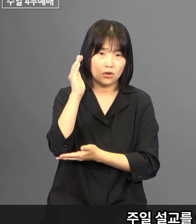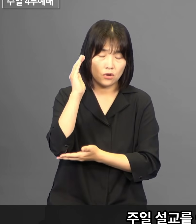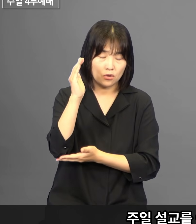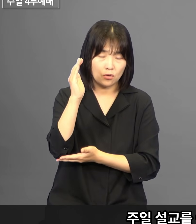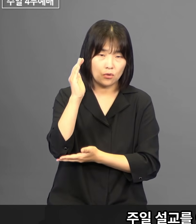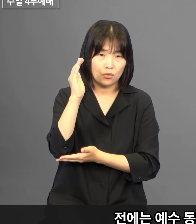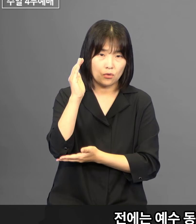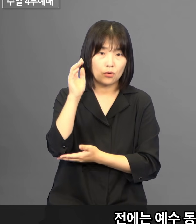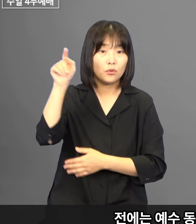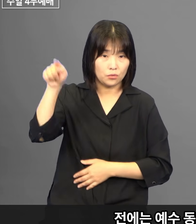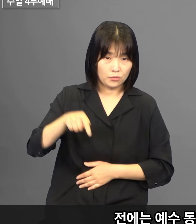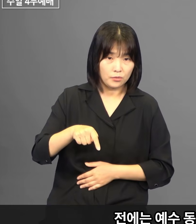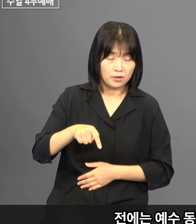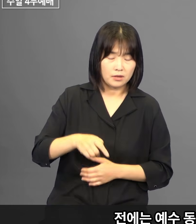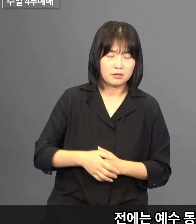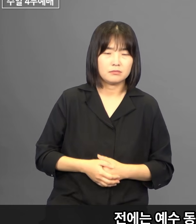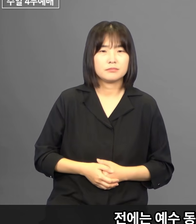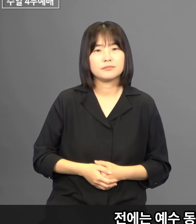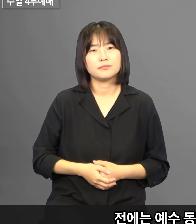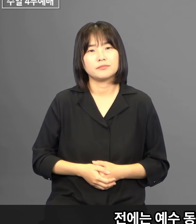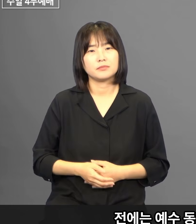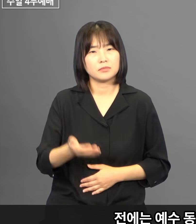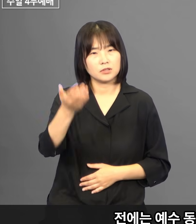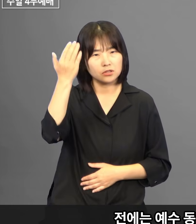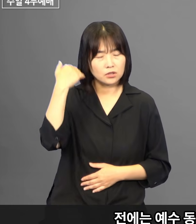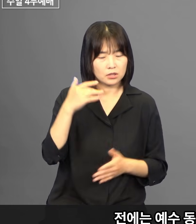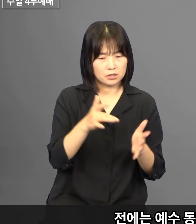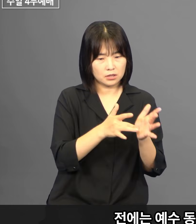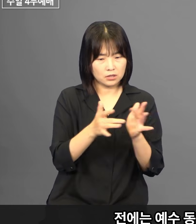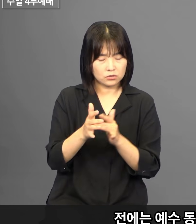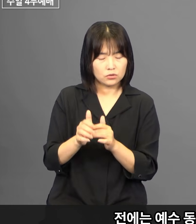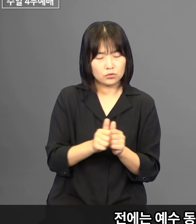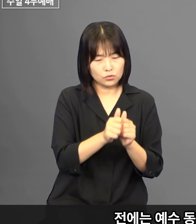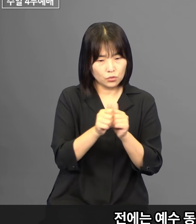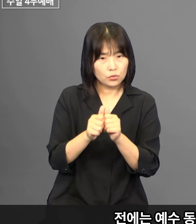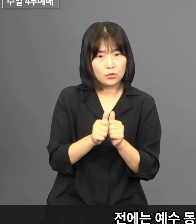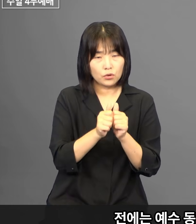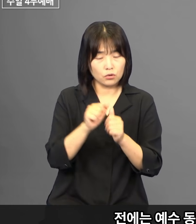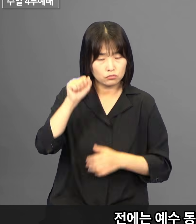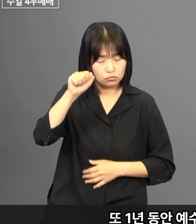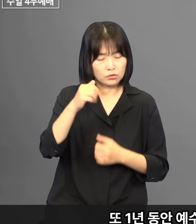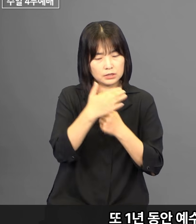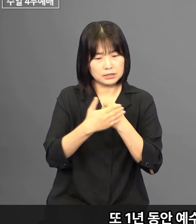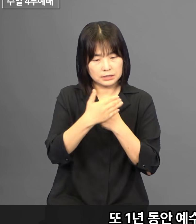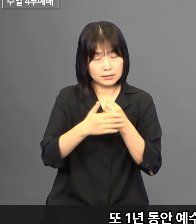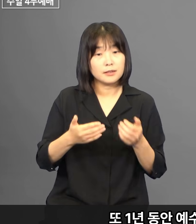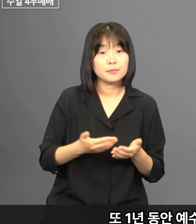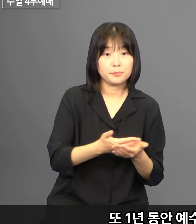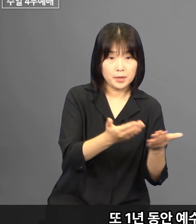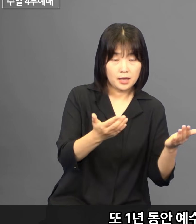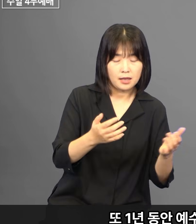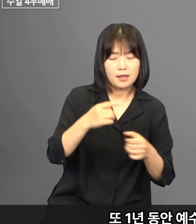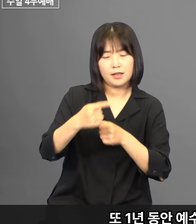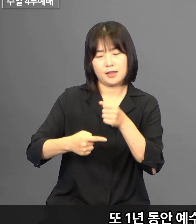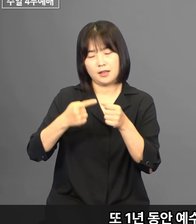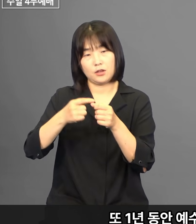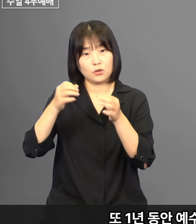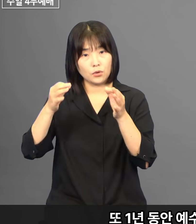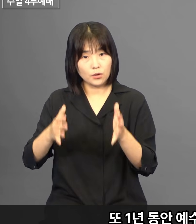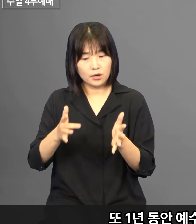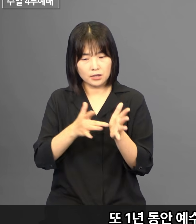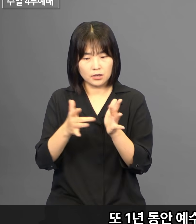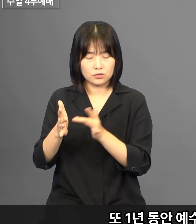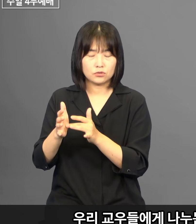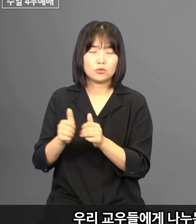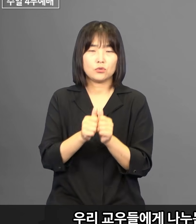오는데요. 전에는 예수 동행 운동의 은혜를 나누고 또 1년 동안 예수 동행